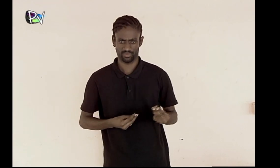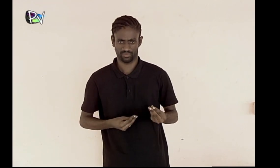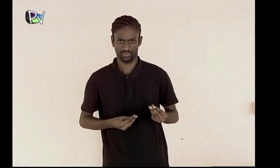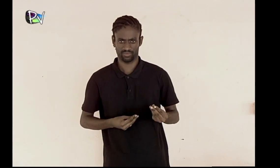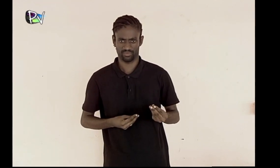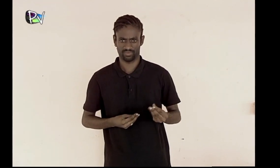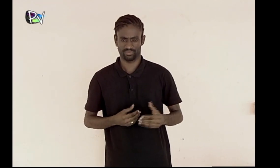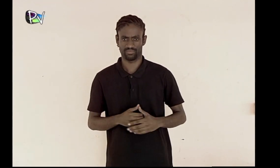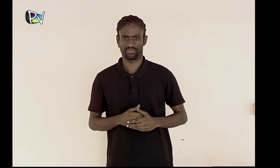Bienvenue.